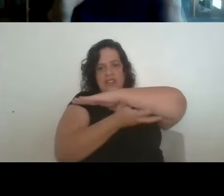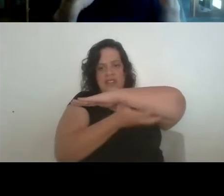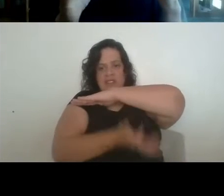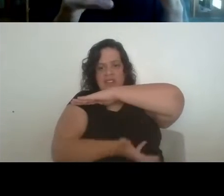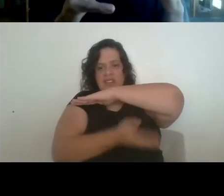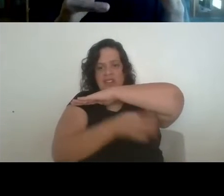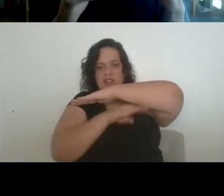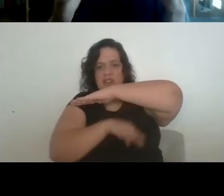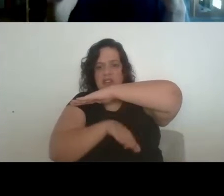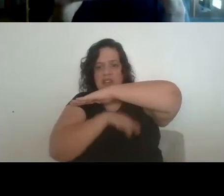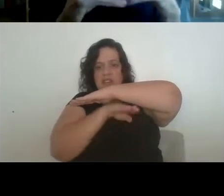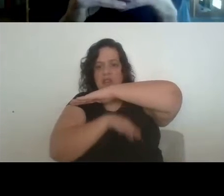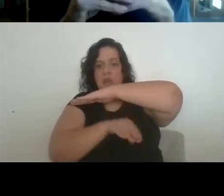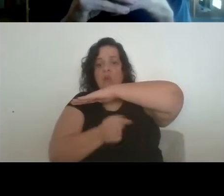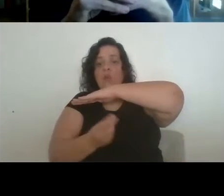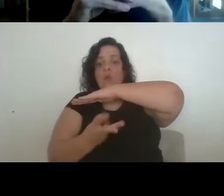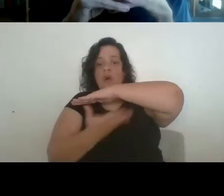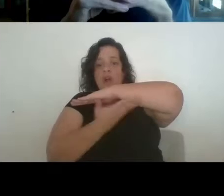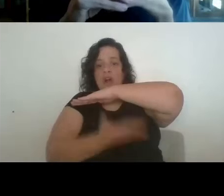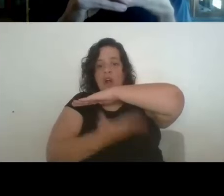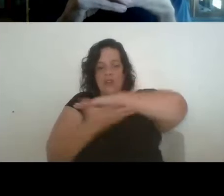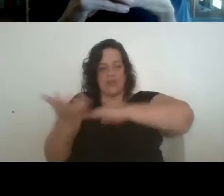é que a gente vai estabelecer